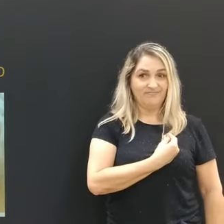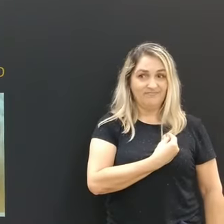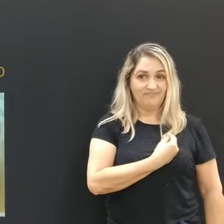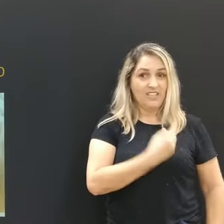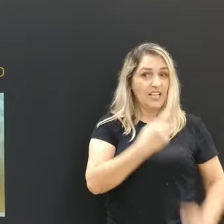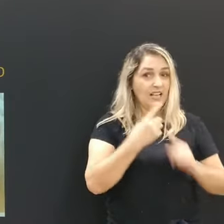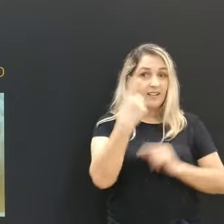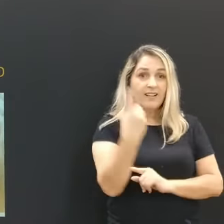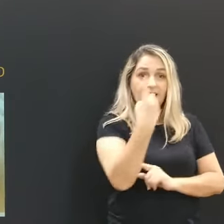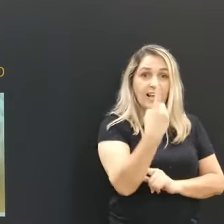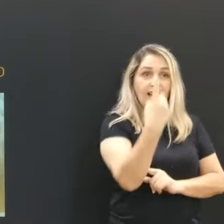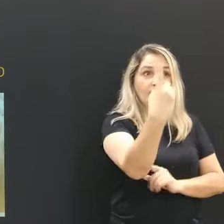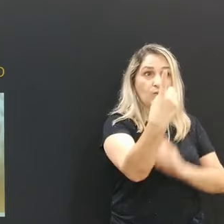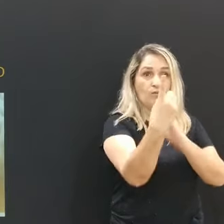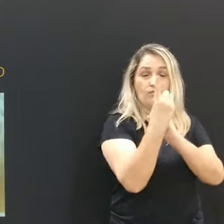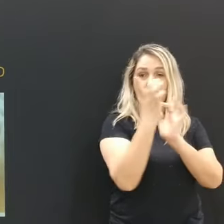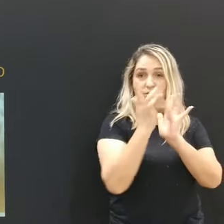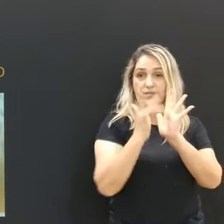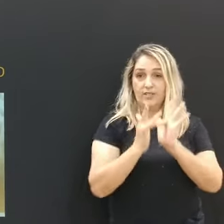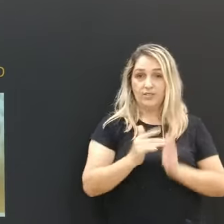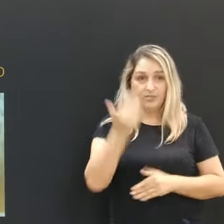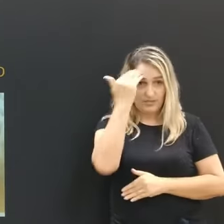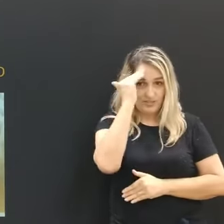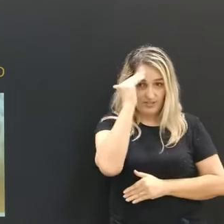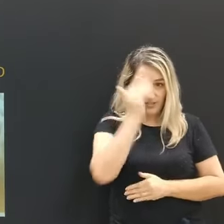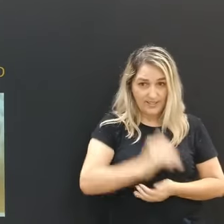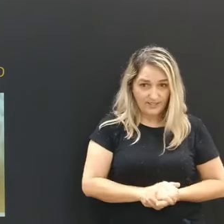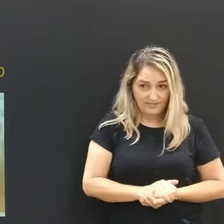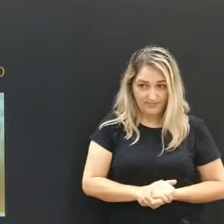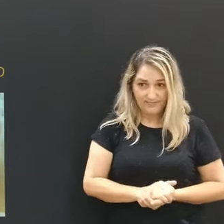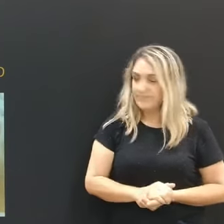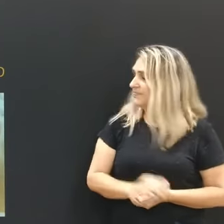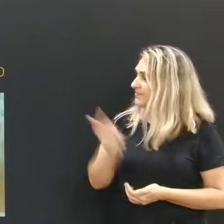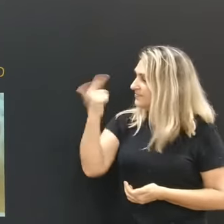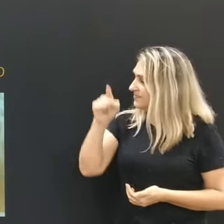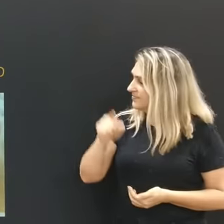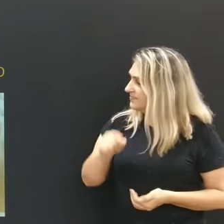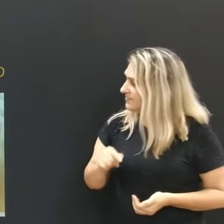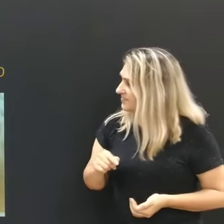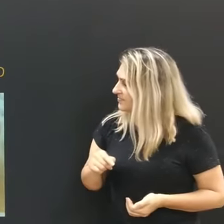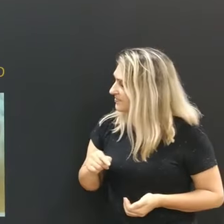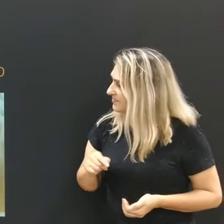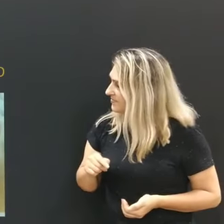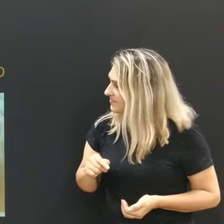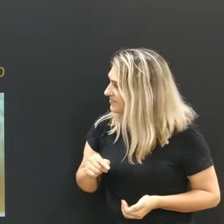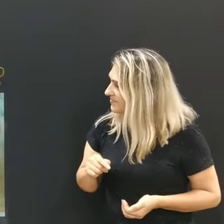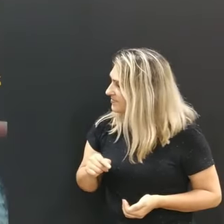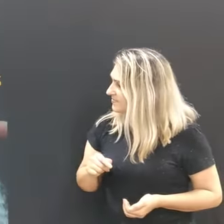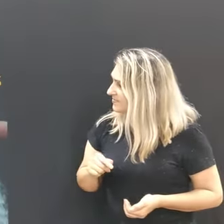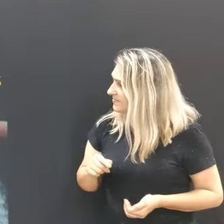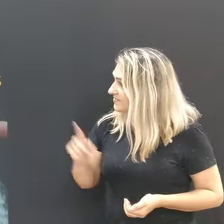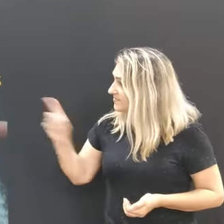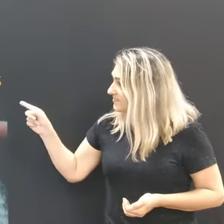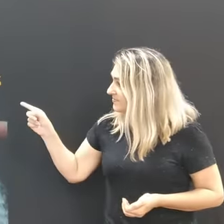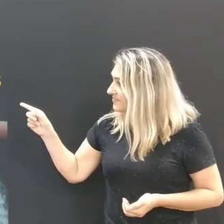Precisamos tomar o cuidado de olhar para nós mesmos. Cada um de nós é responsável pelas nossas vidas e vamos prestar conta para o Senhor.